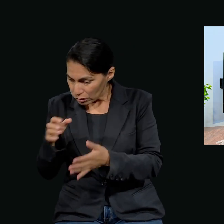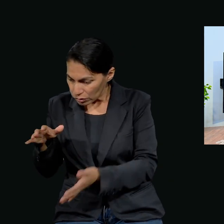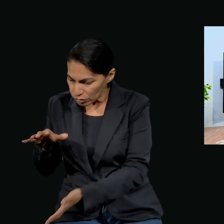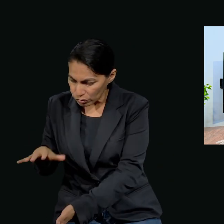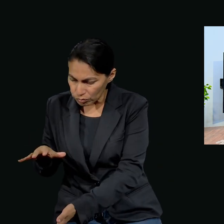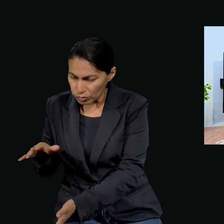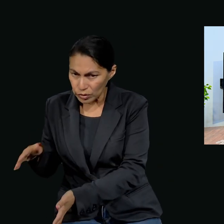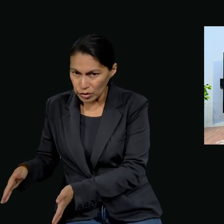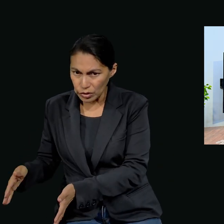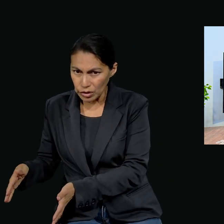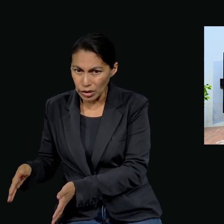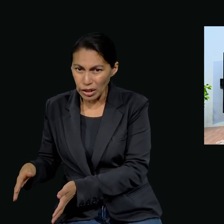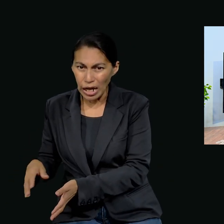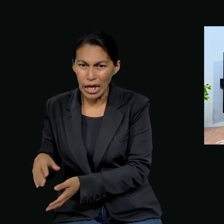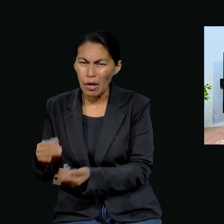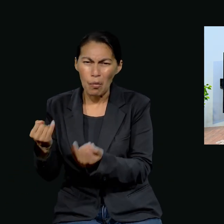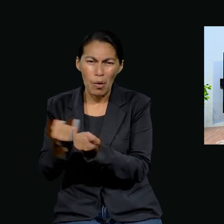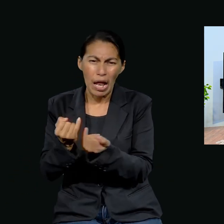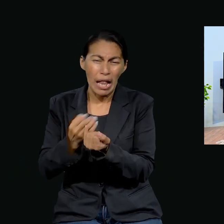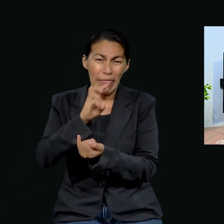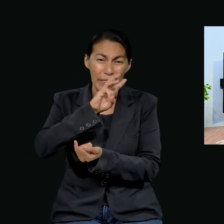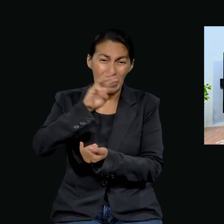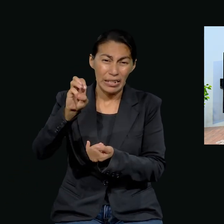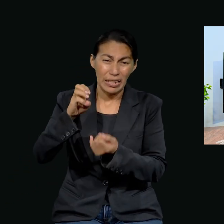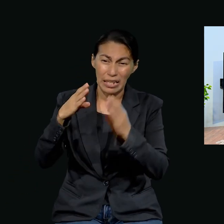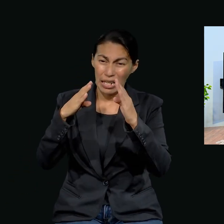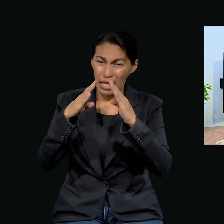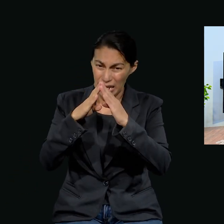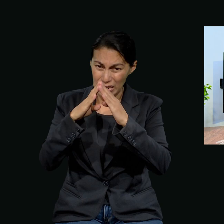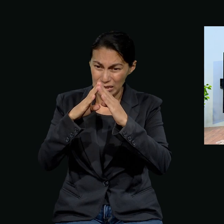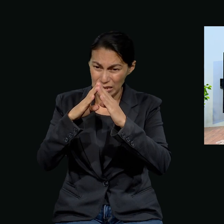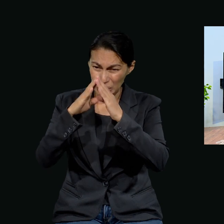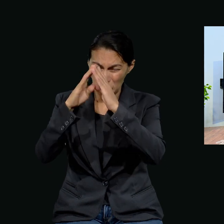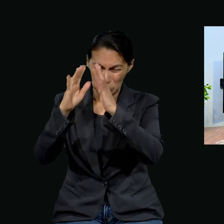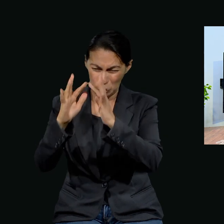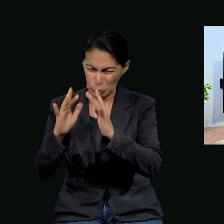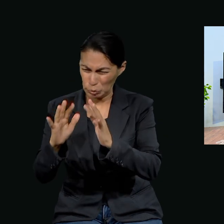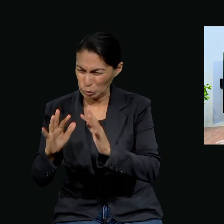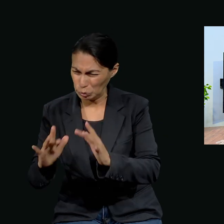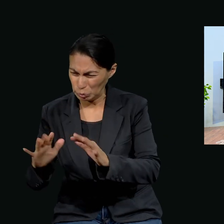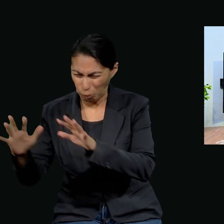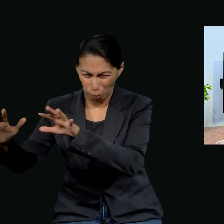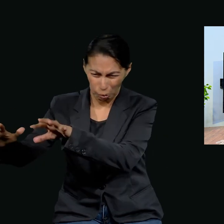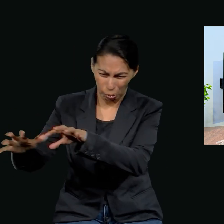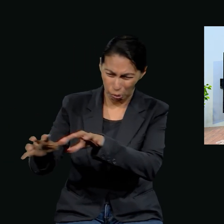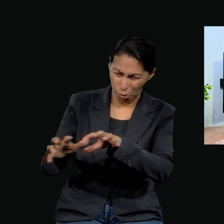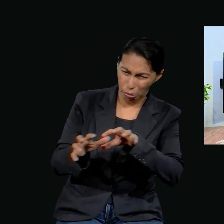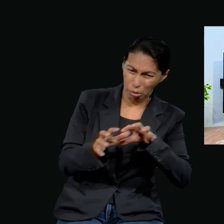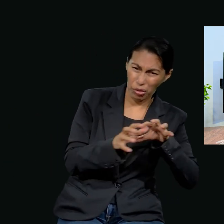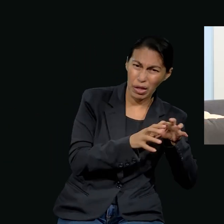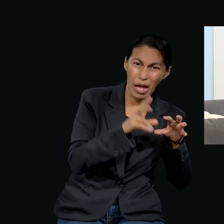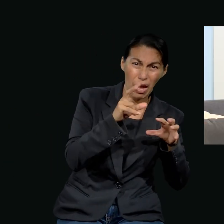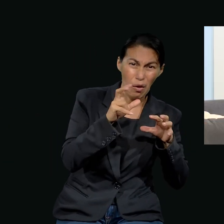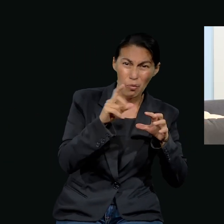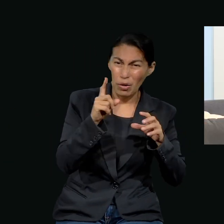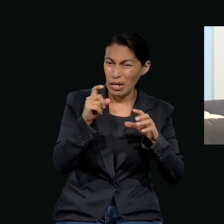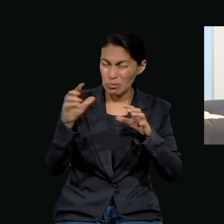casas, que fueron arrolladas por el ciclón desde el mar, porque fue un ras de mar que se llevó todo,